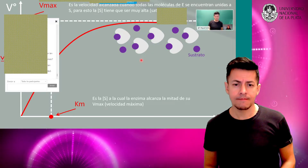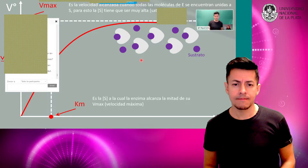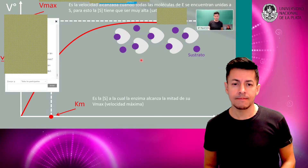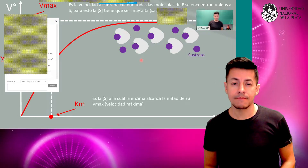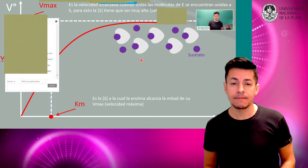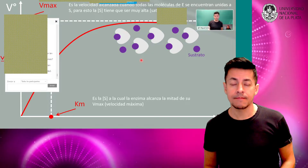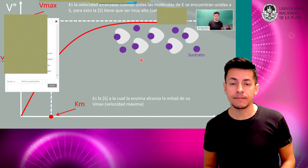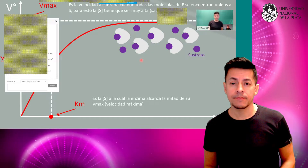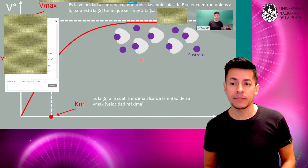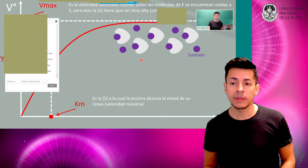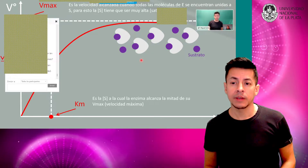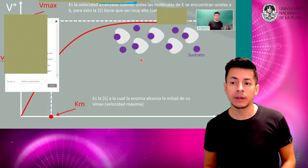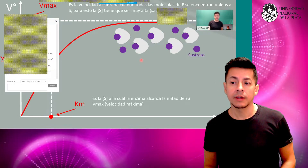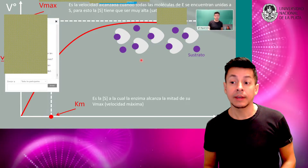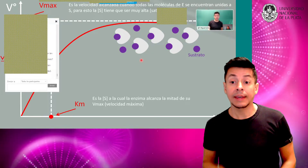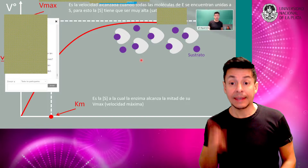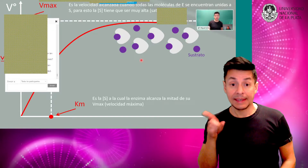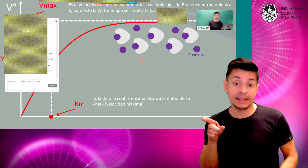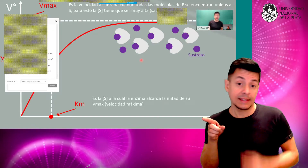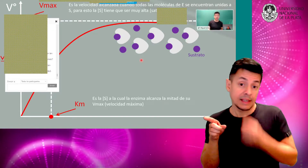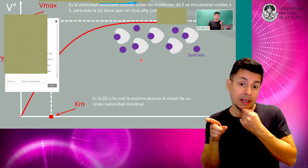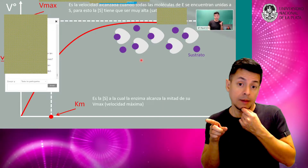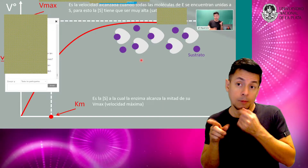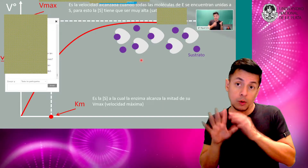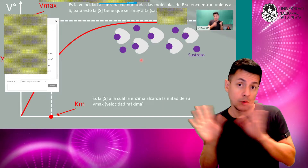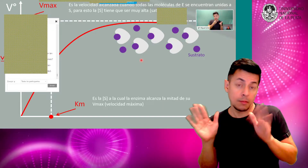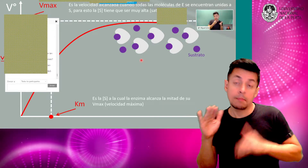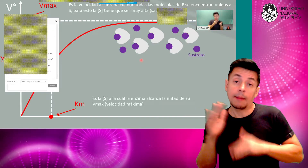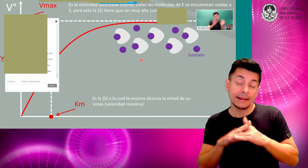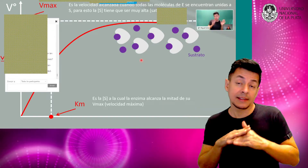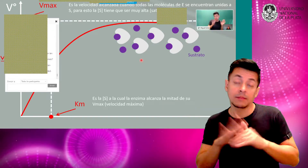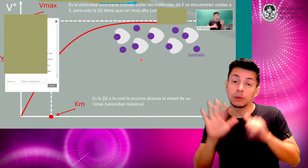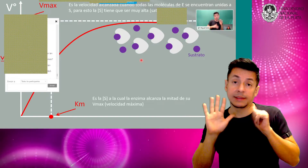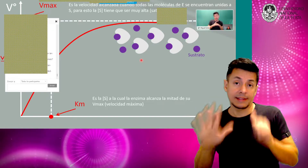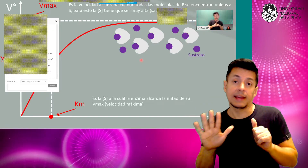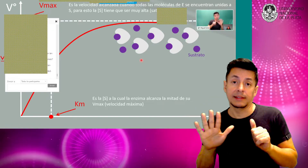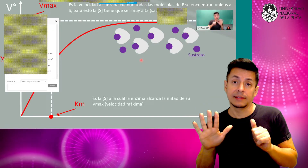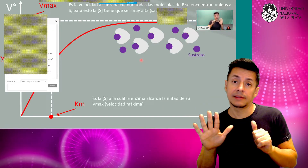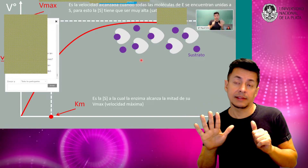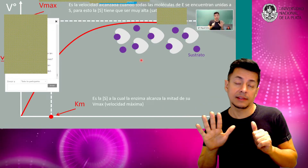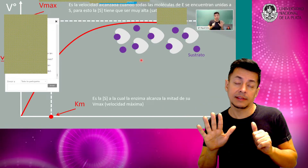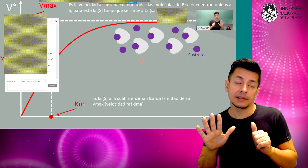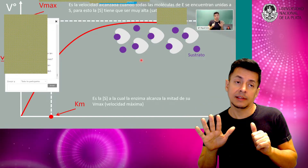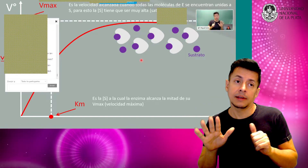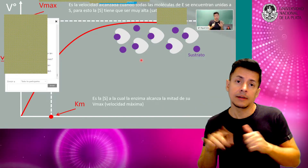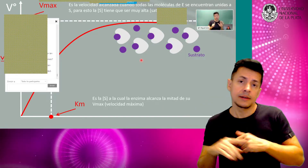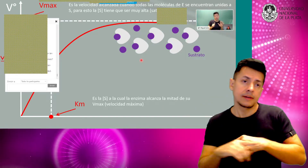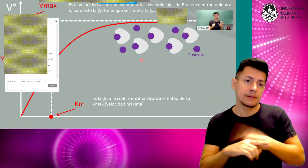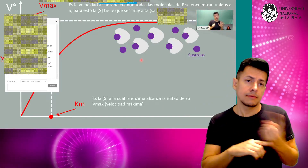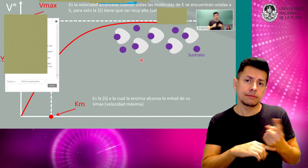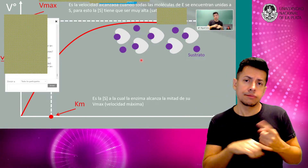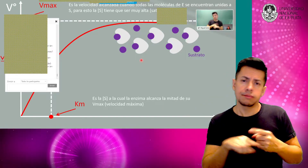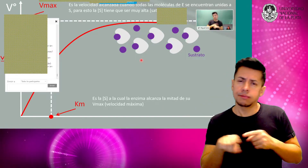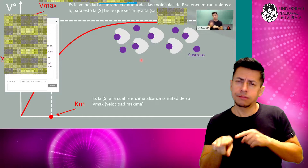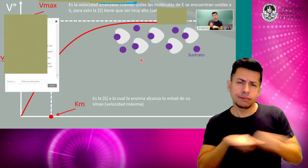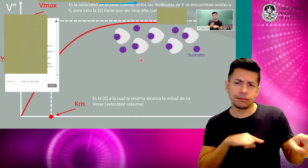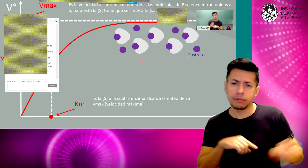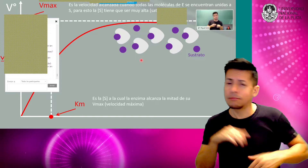ejemplo, para esta enzima específica, la velocidad máxima que alcanza es de